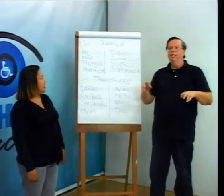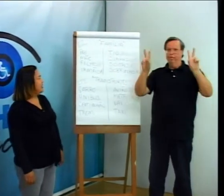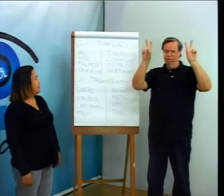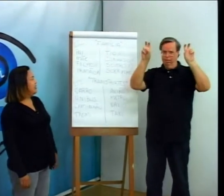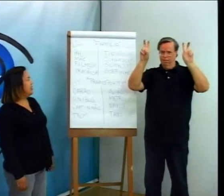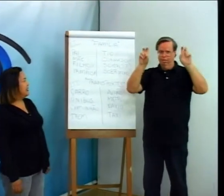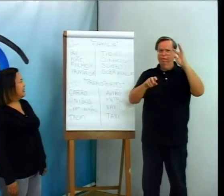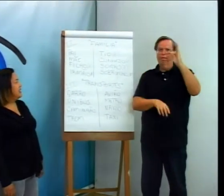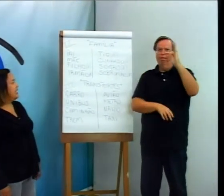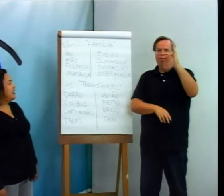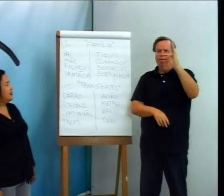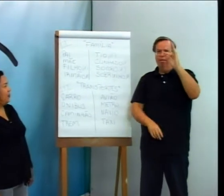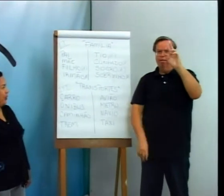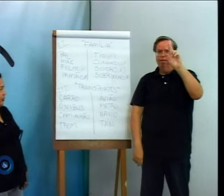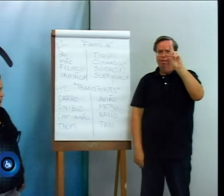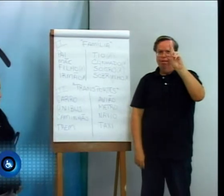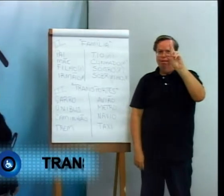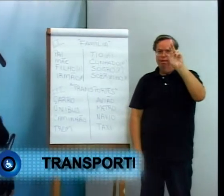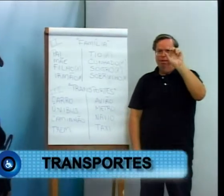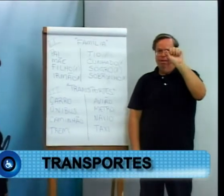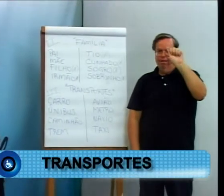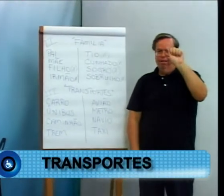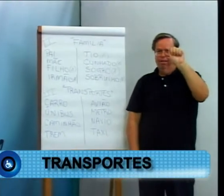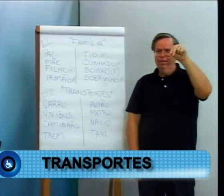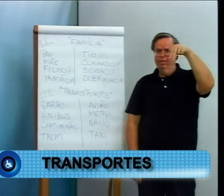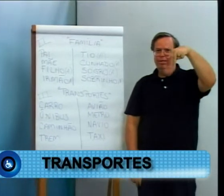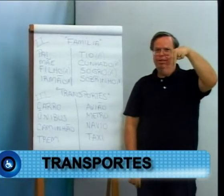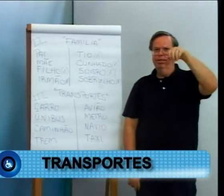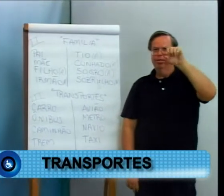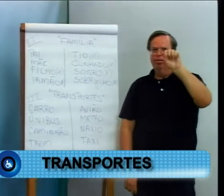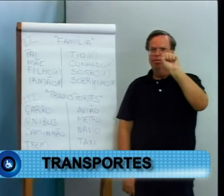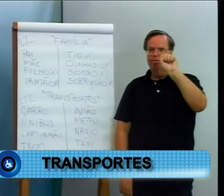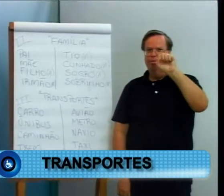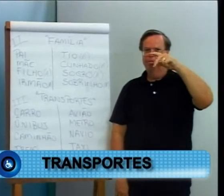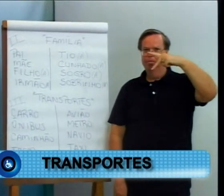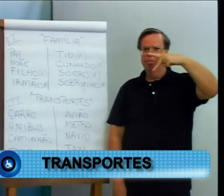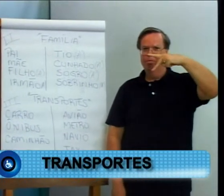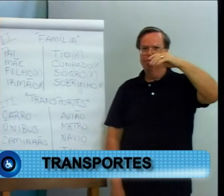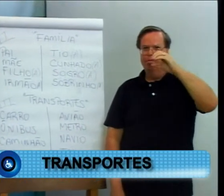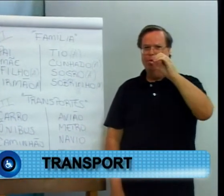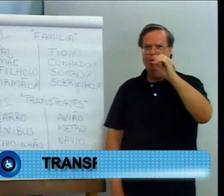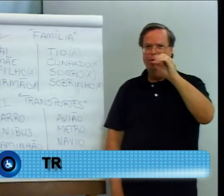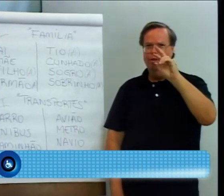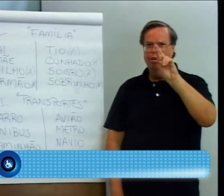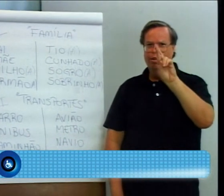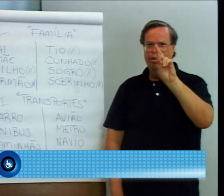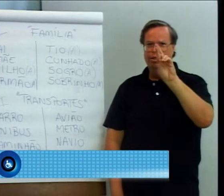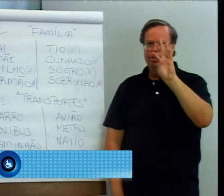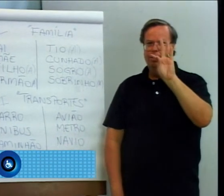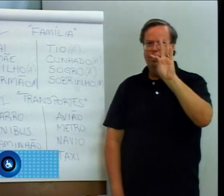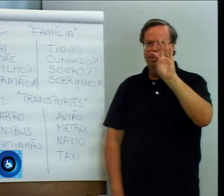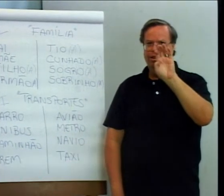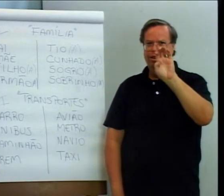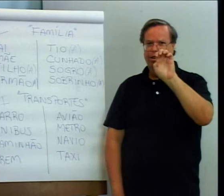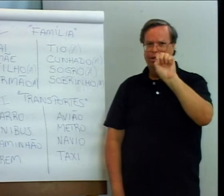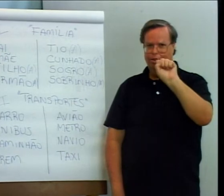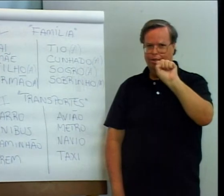vocês transportes. O nosso tema de hoje é sobre transportes.